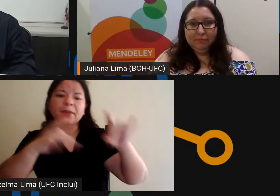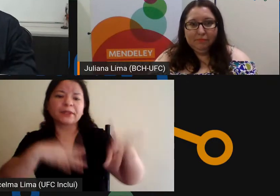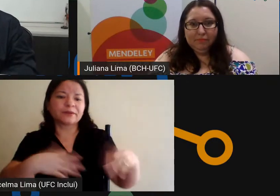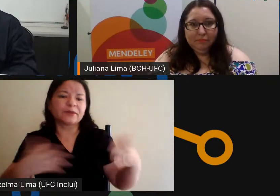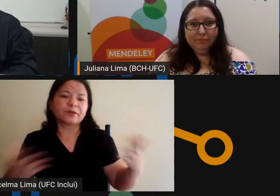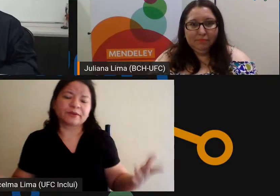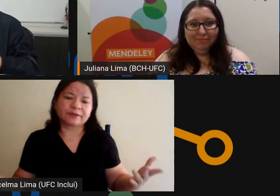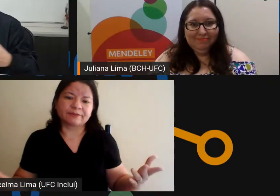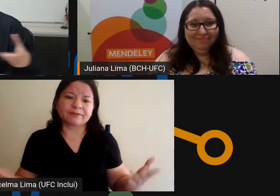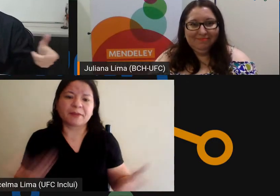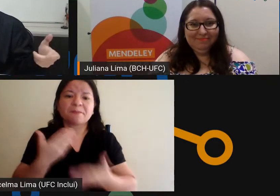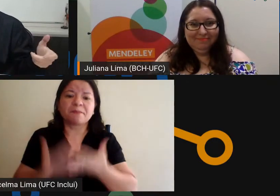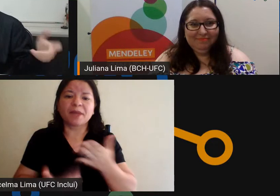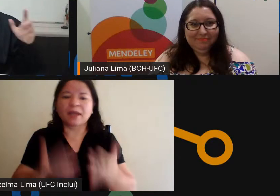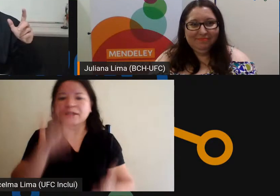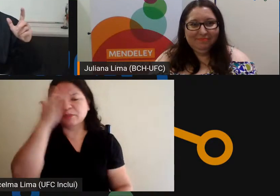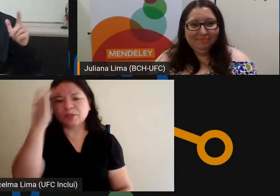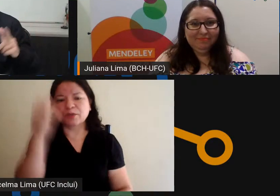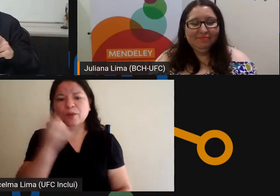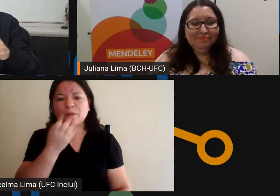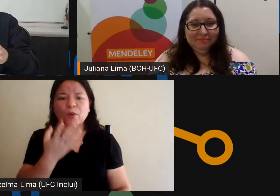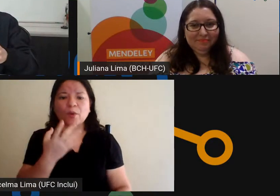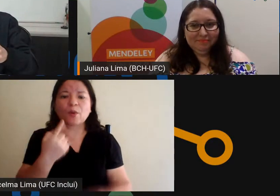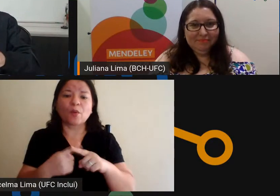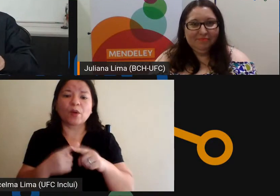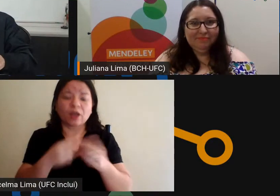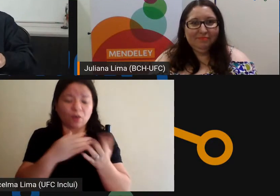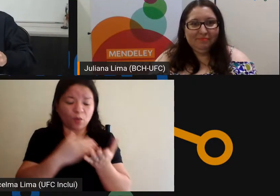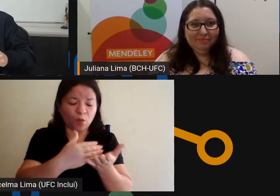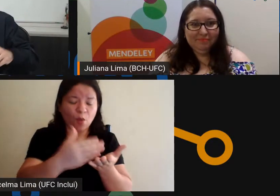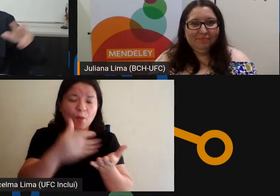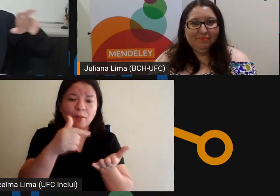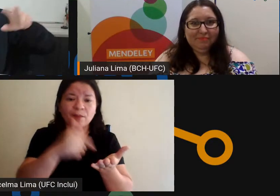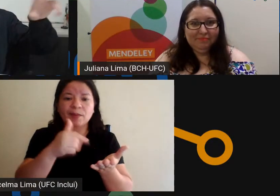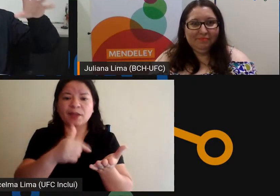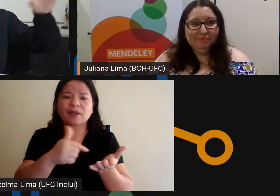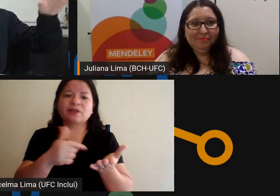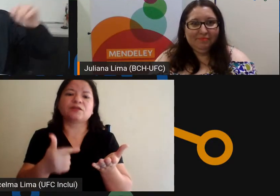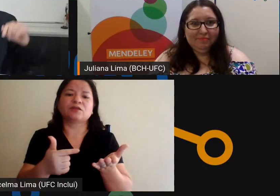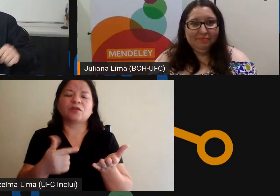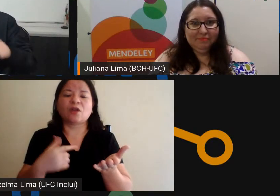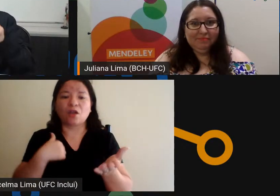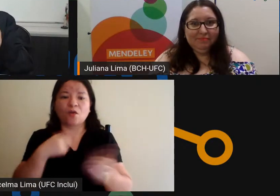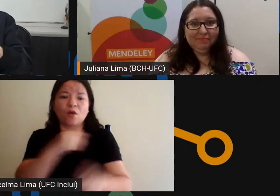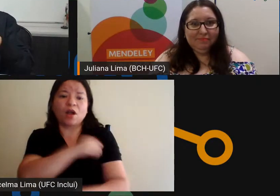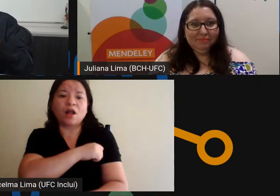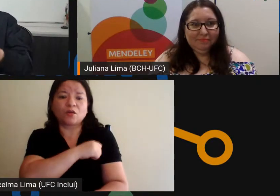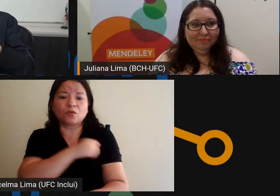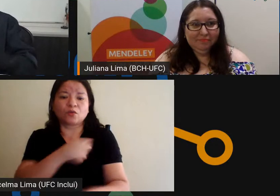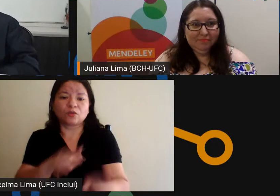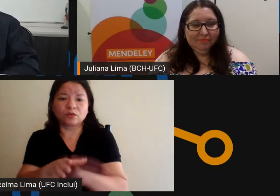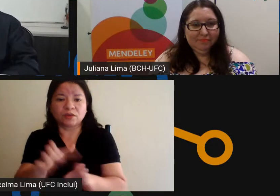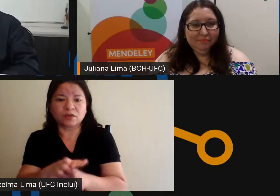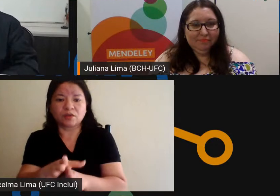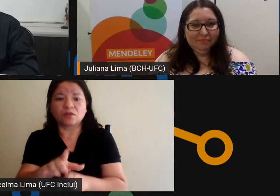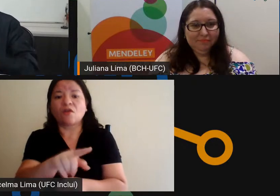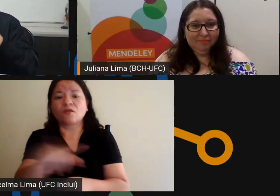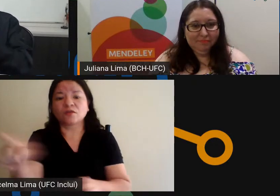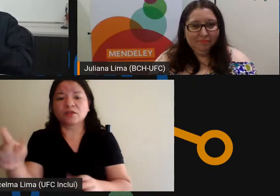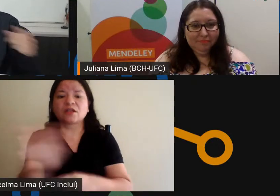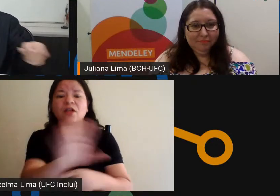pessoa boa. Porque o começo, gente, o começo, eu falava para os meus alunos, vocês podem se ajudar aí, mas o de IC sou eu que cuido.